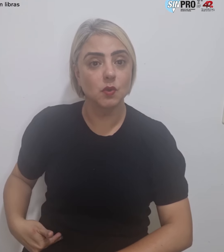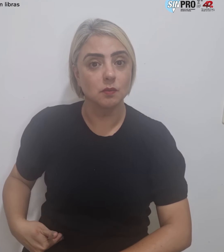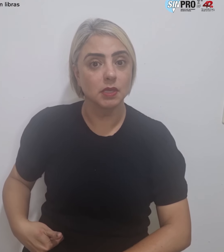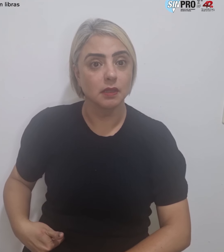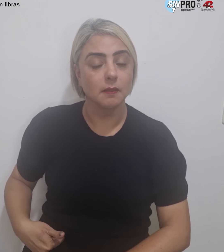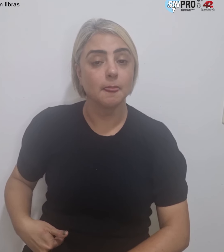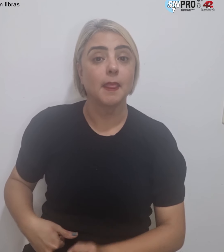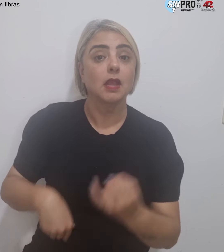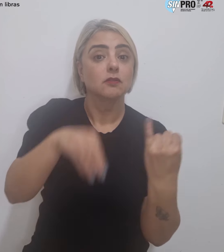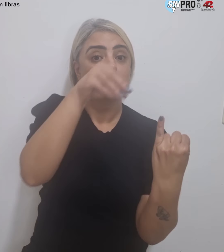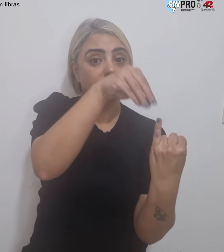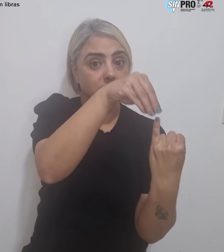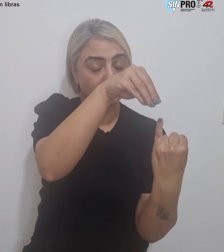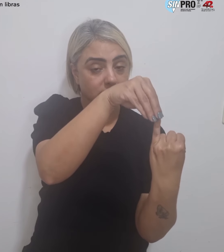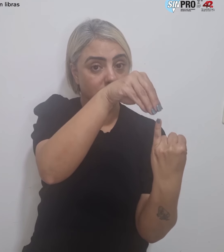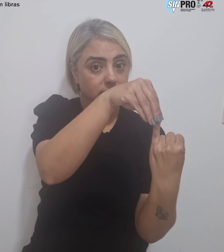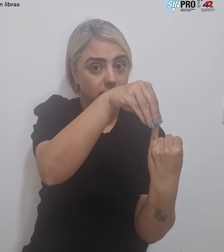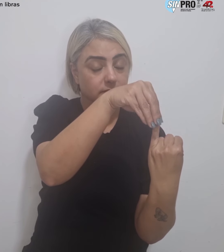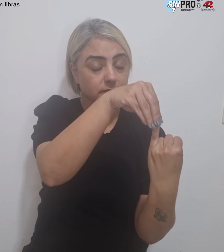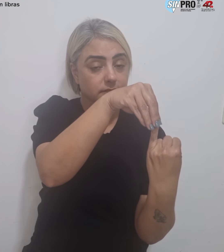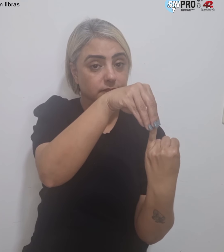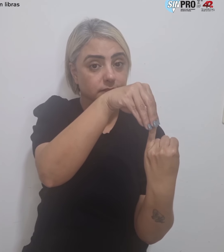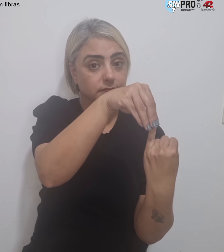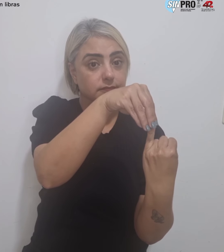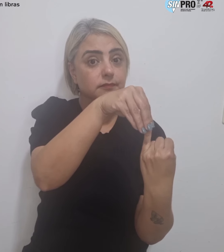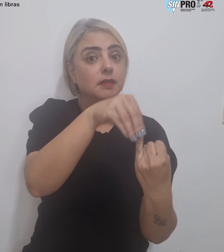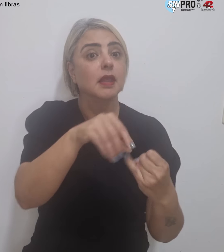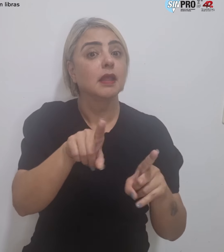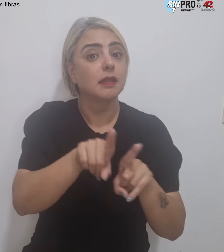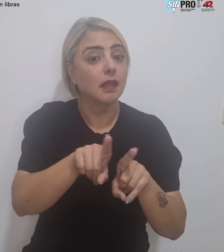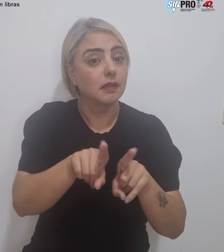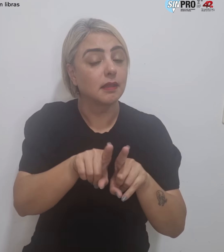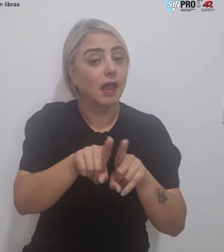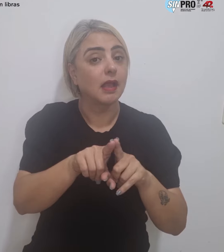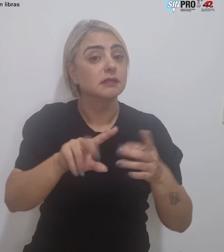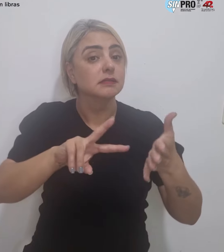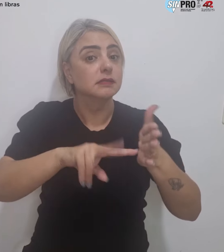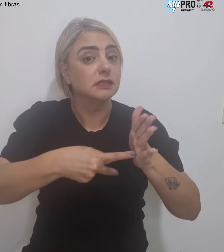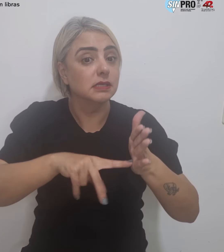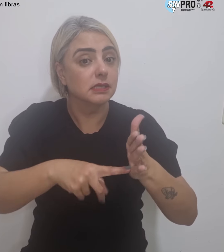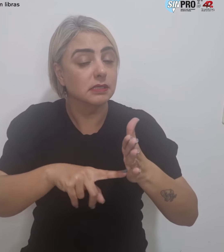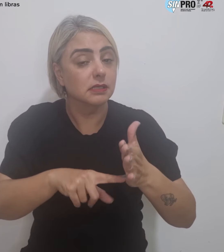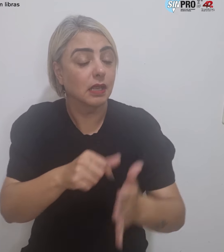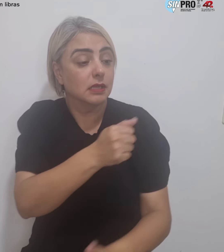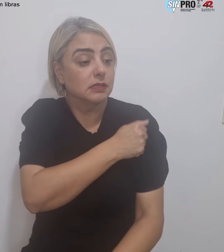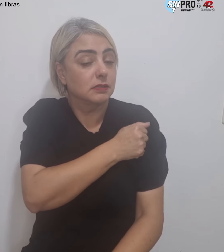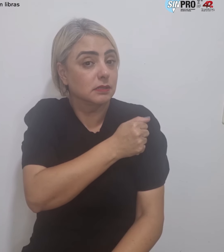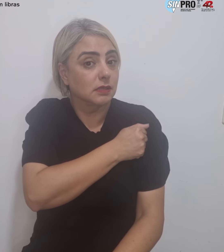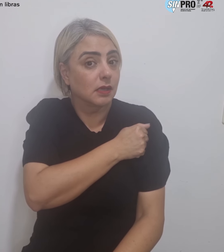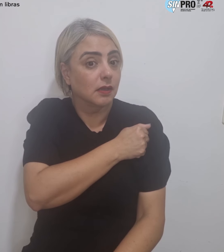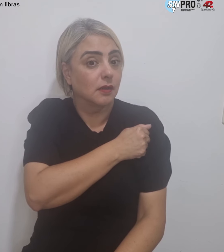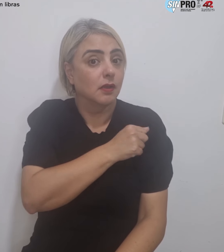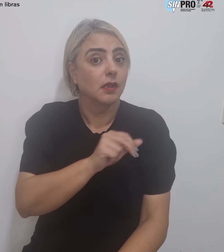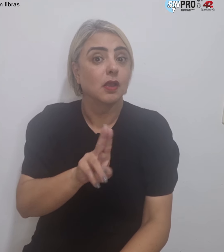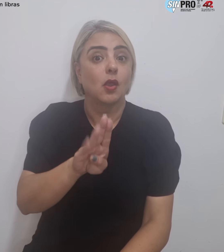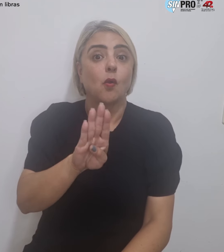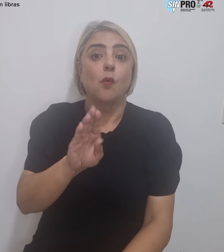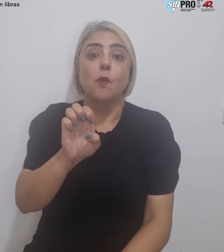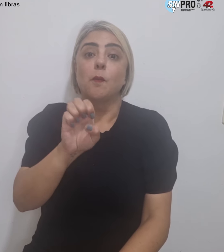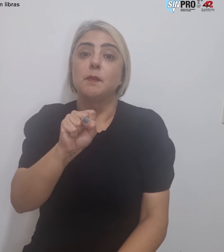institutos federais de educação, das entidades estudantis como UBES, FENET,